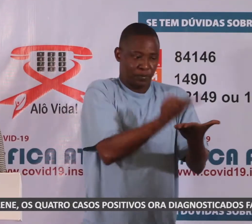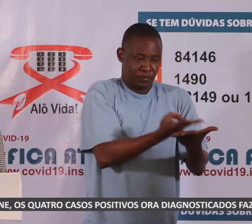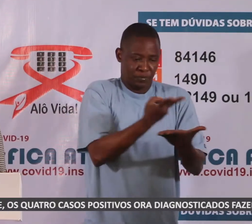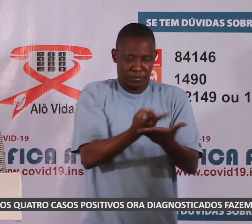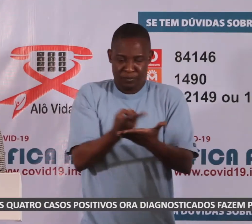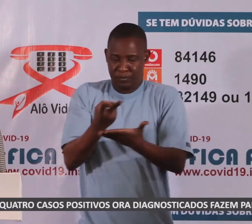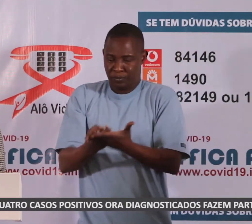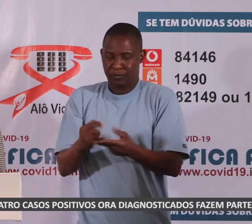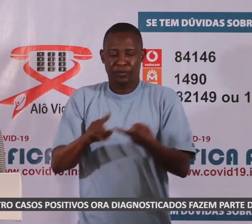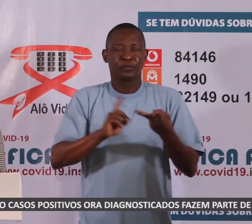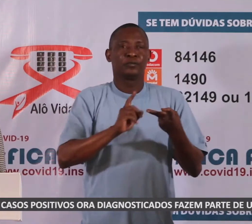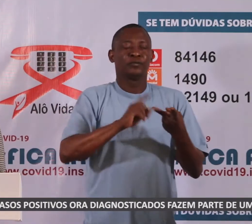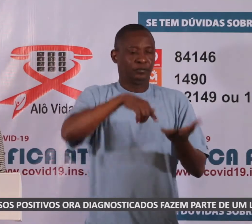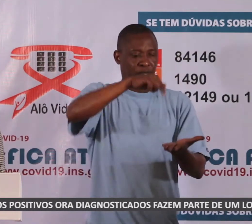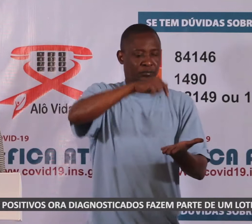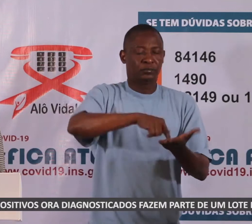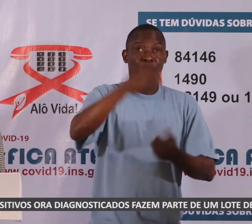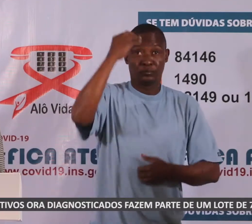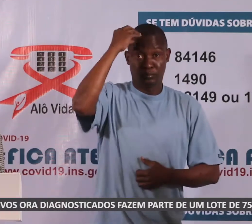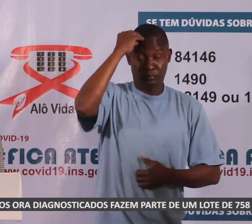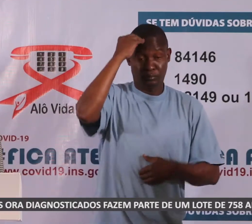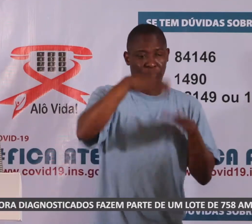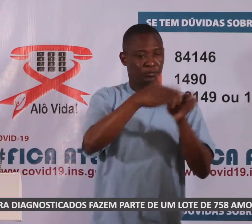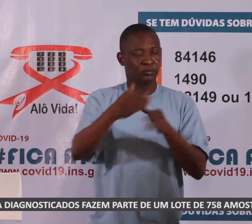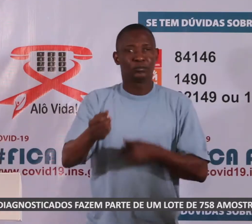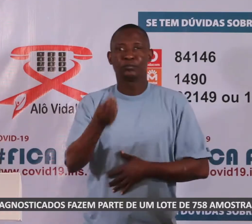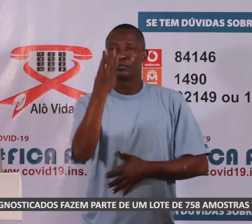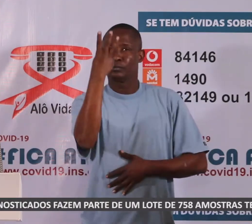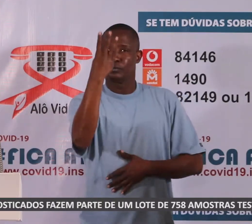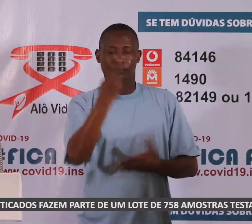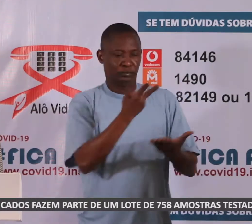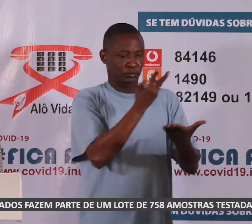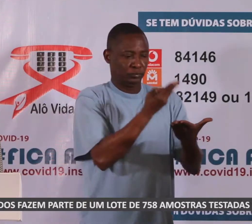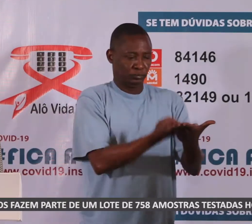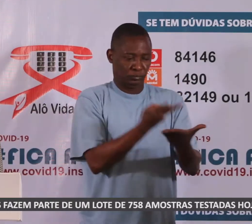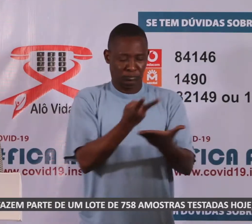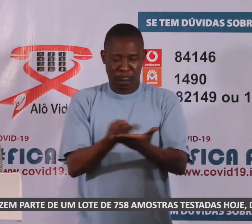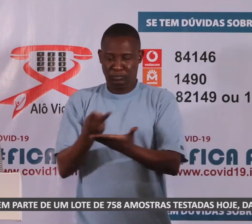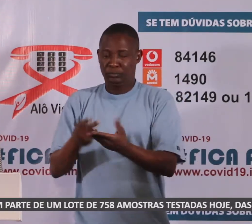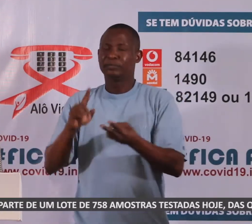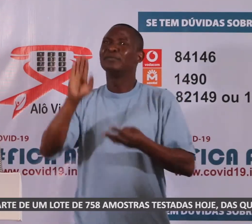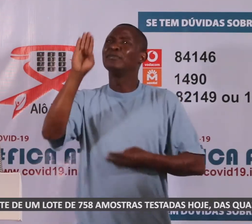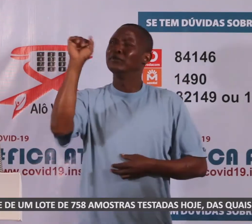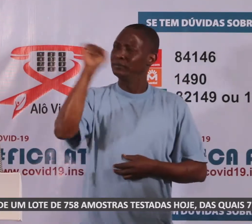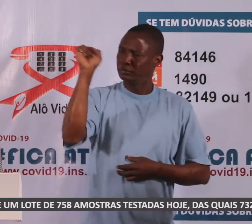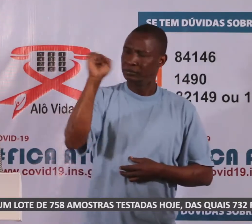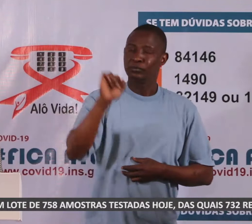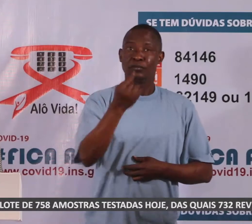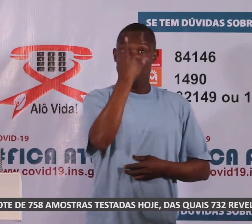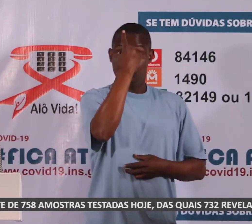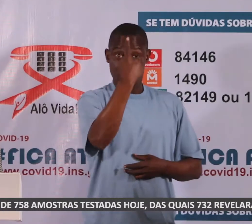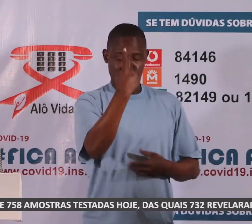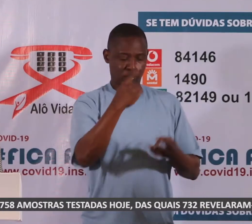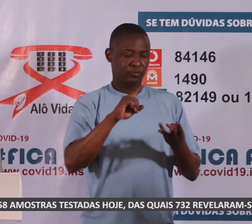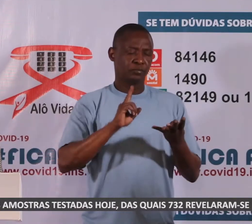de Maputo e 1 na província de Sofala e o outro na província de Gaza. Gostaríamos também de